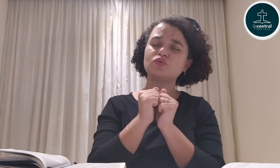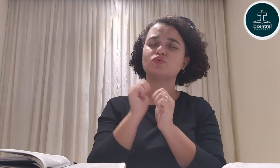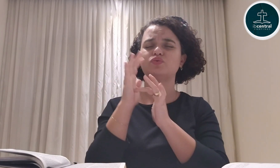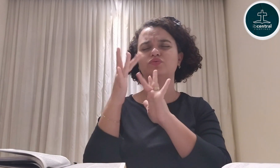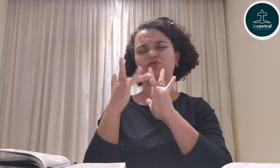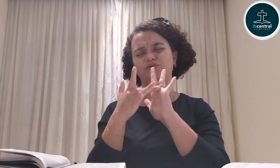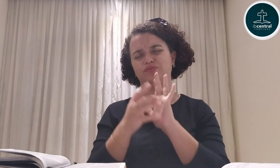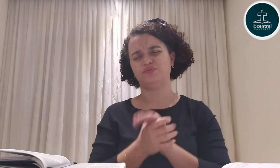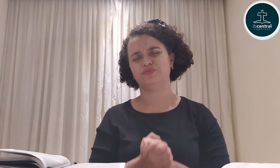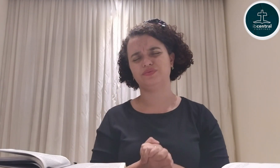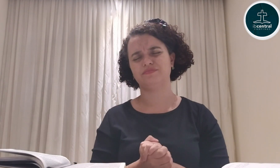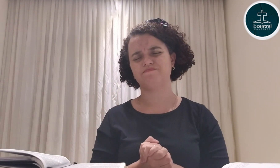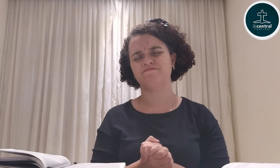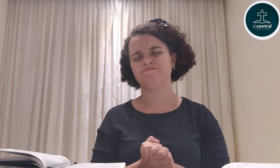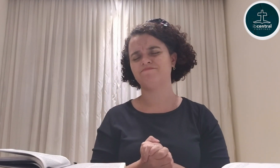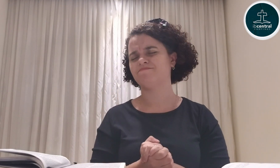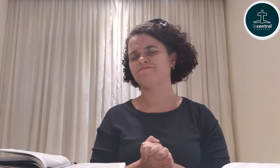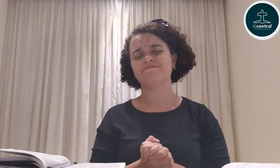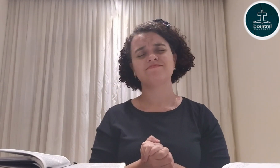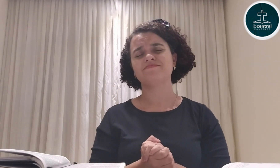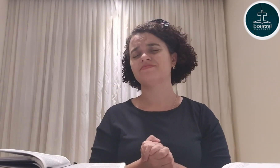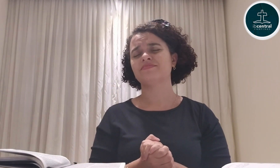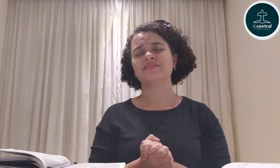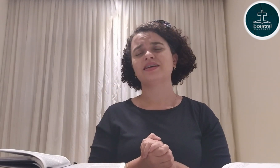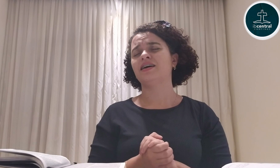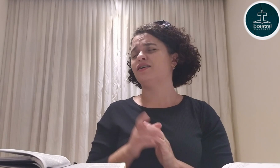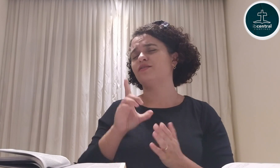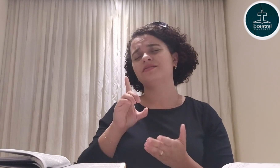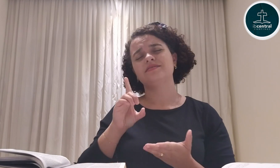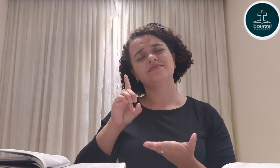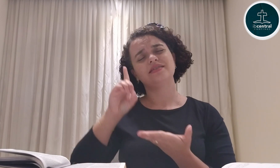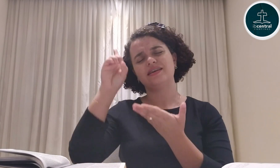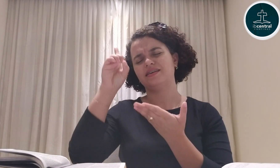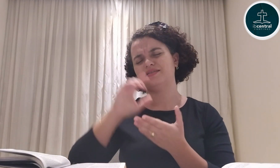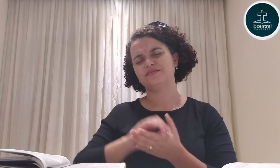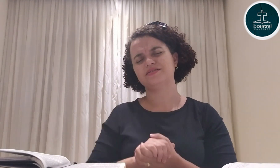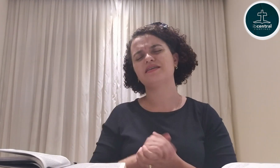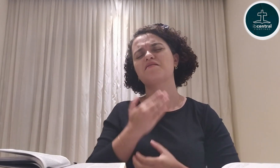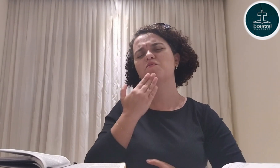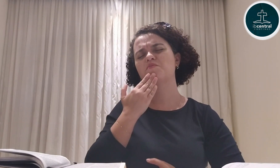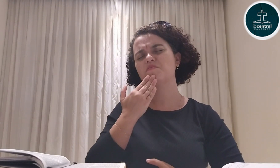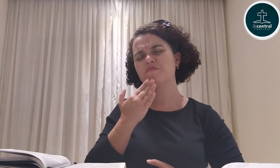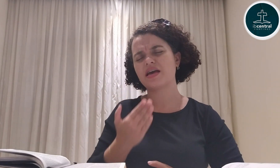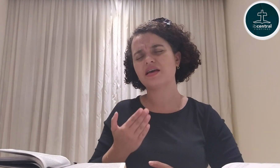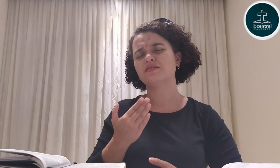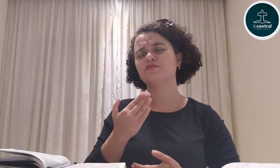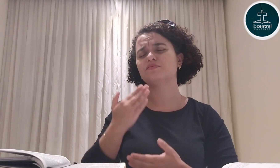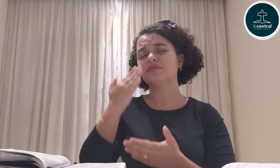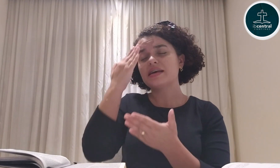Porque Deus não quer que os surdos morram, mas que tenham vida eterna em Cristo